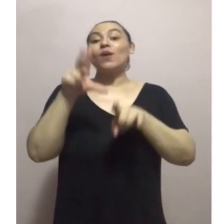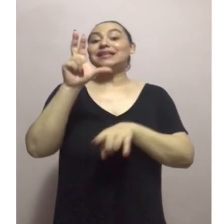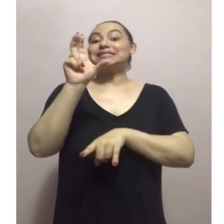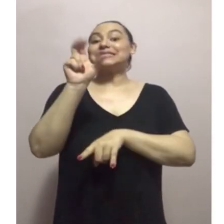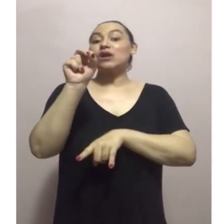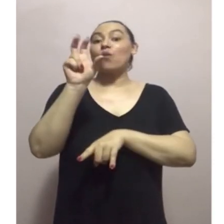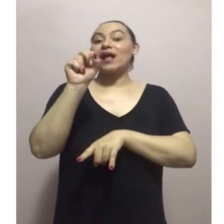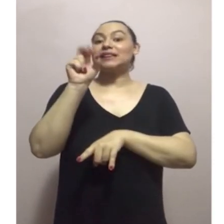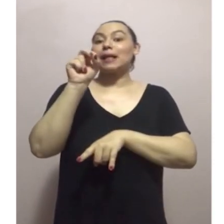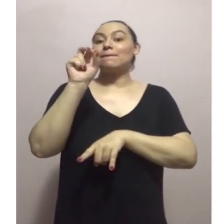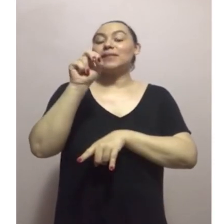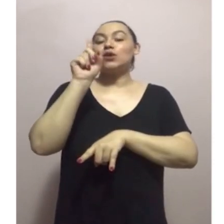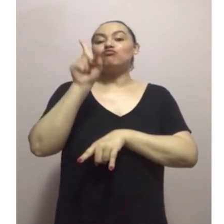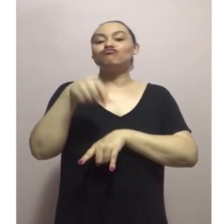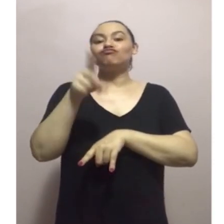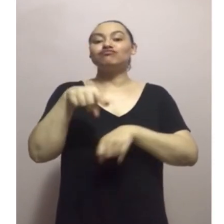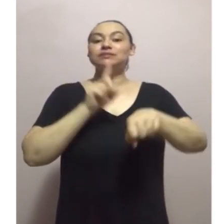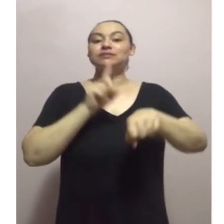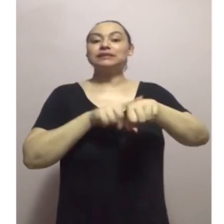Estrela.